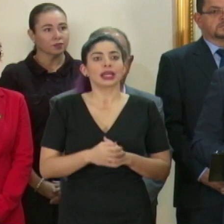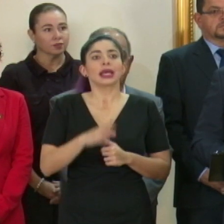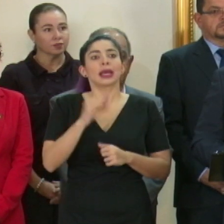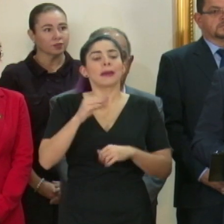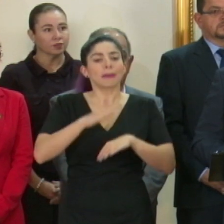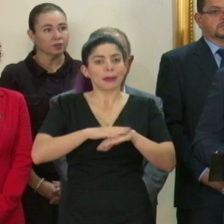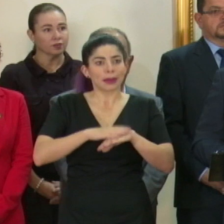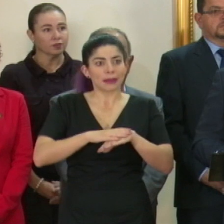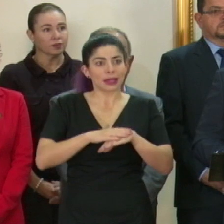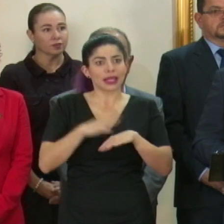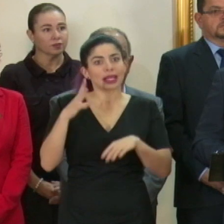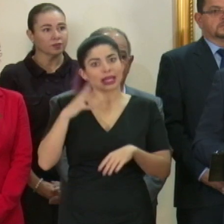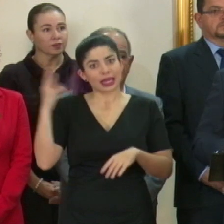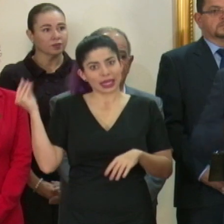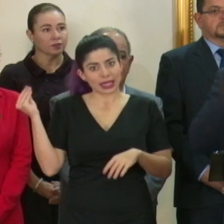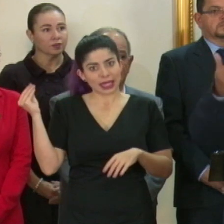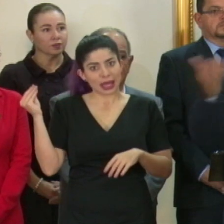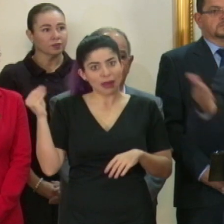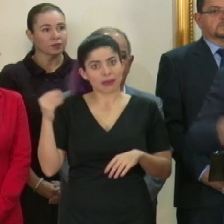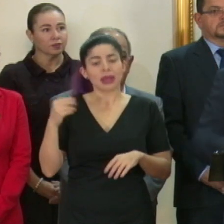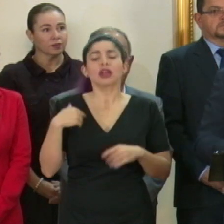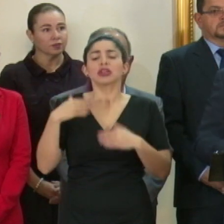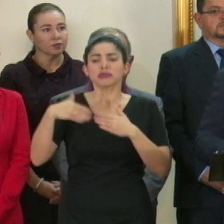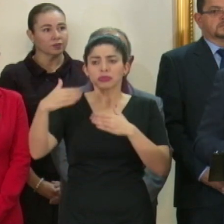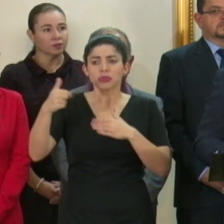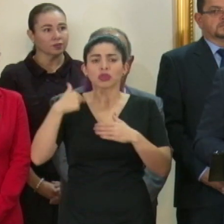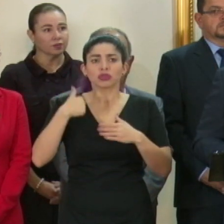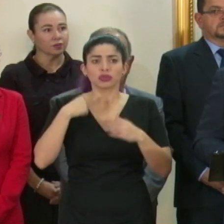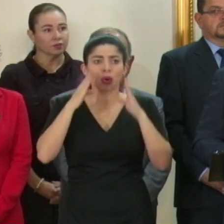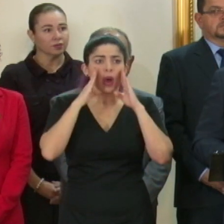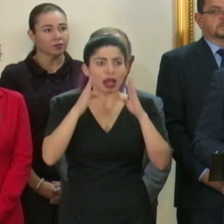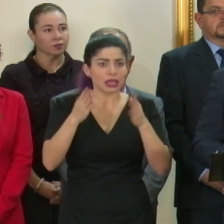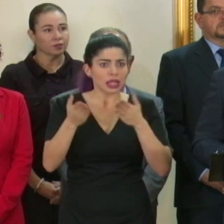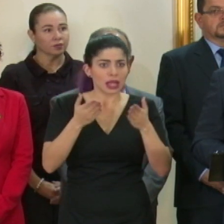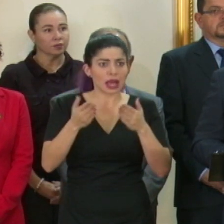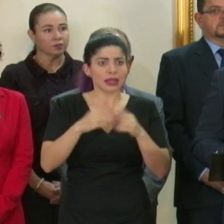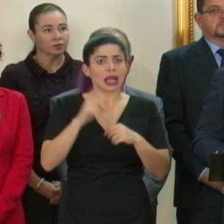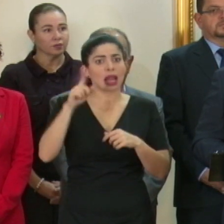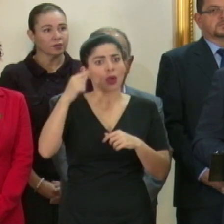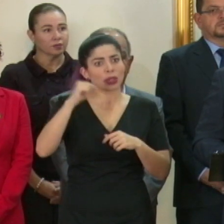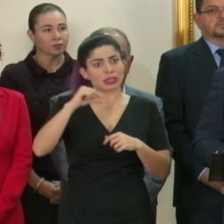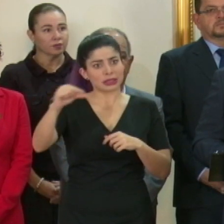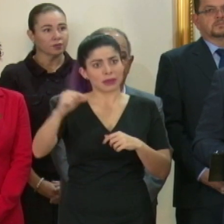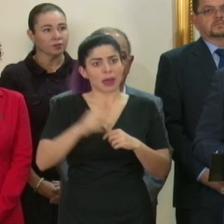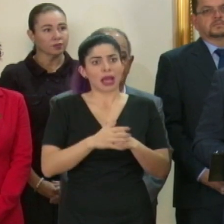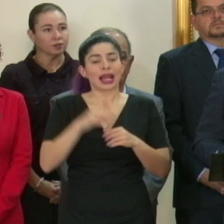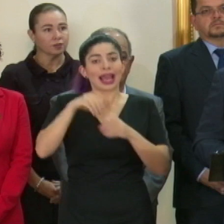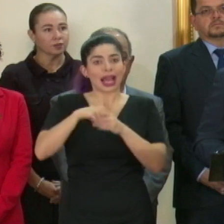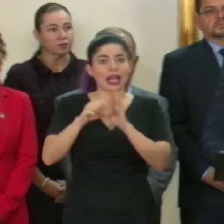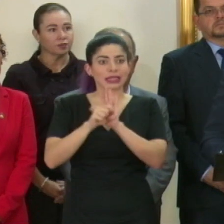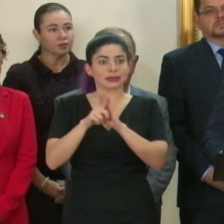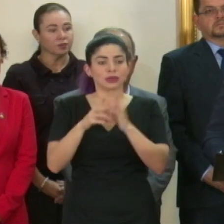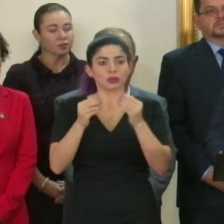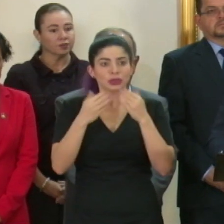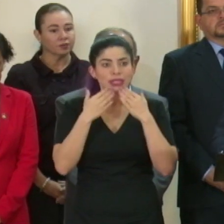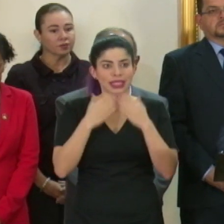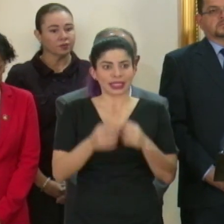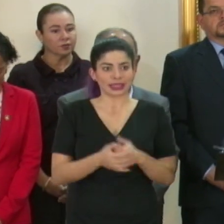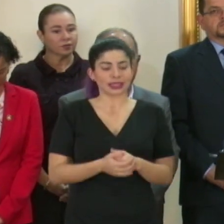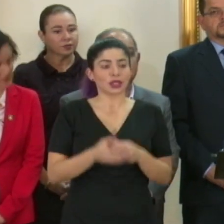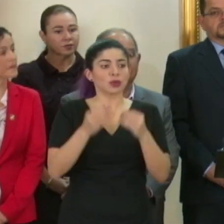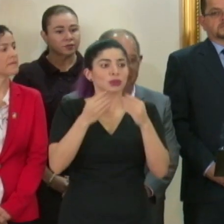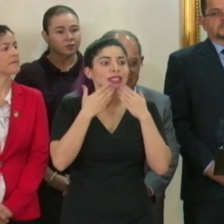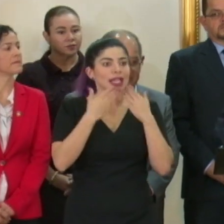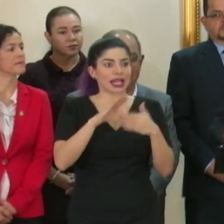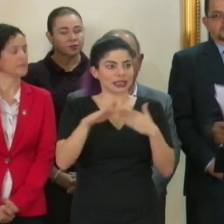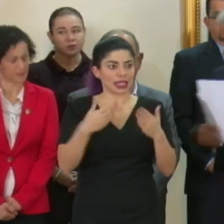me permitan retirarme y estaré a la orden de ustedes a partir de la próxima semana en la Asamblea Legislativa. Muchísimas gracias. Aún